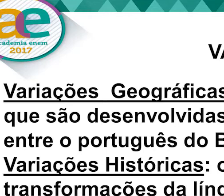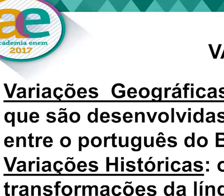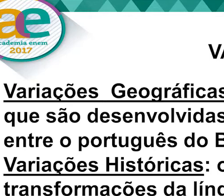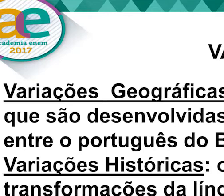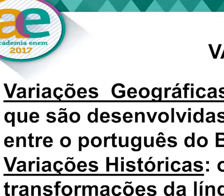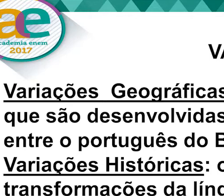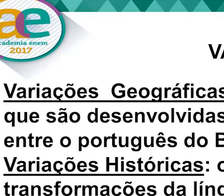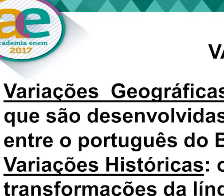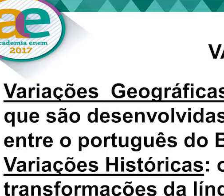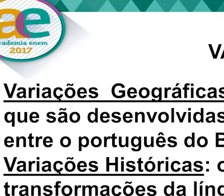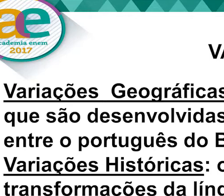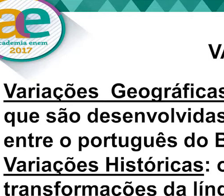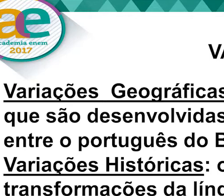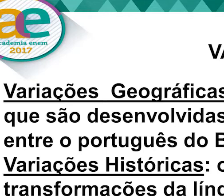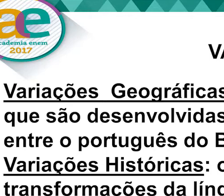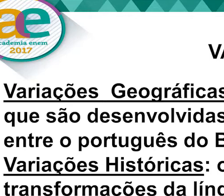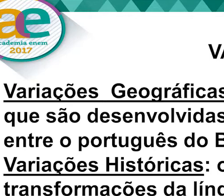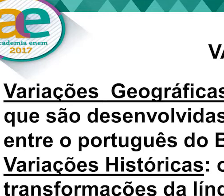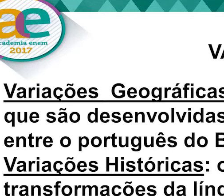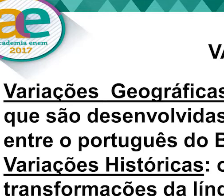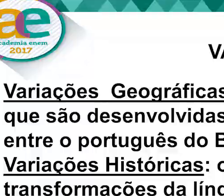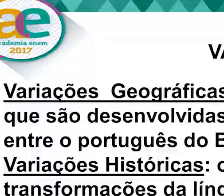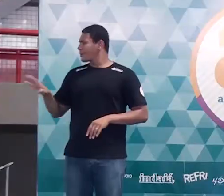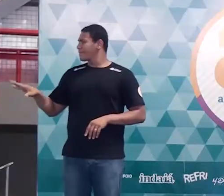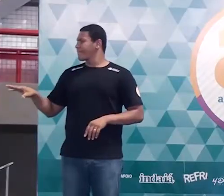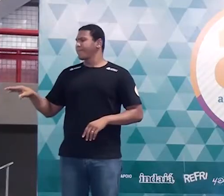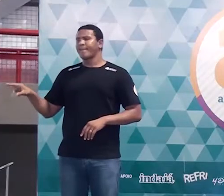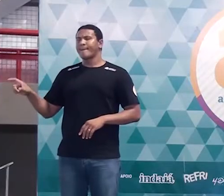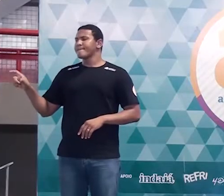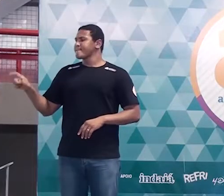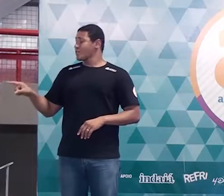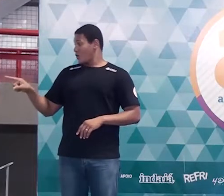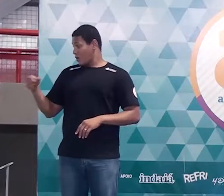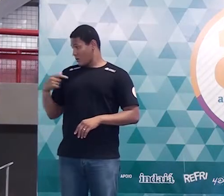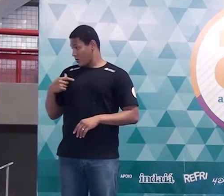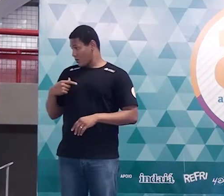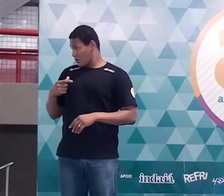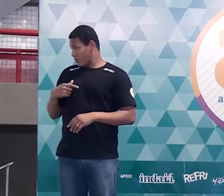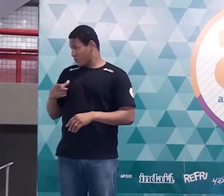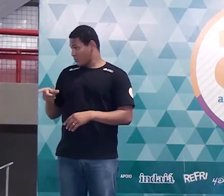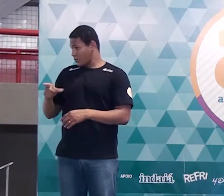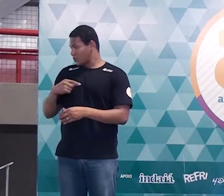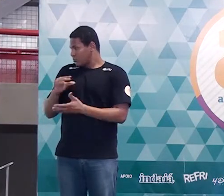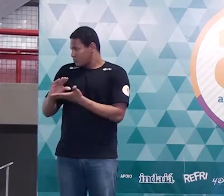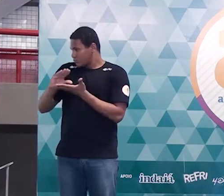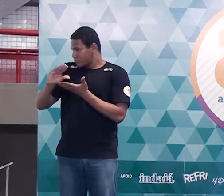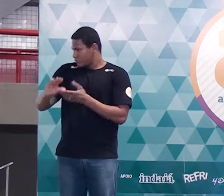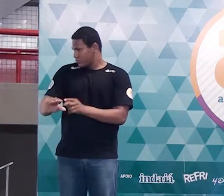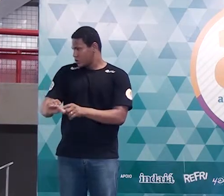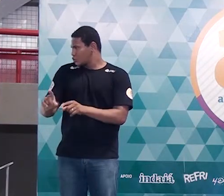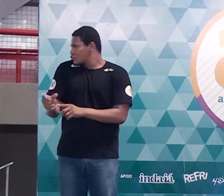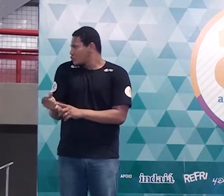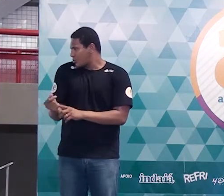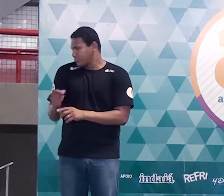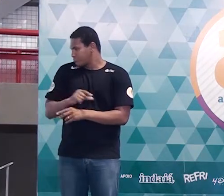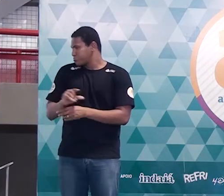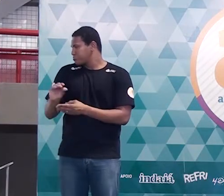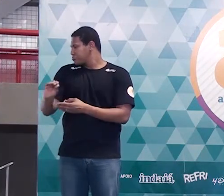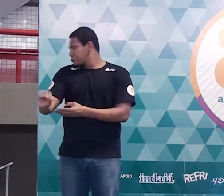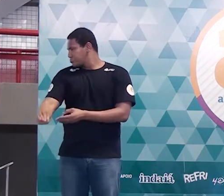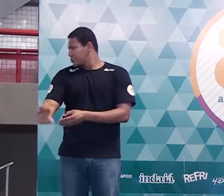sair, ela olha para a secretária e diz assim: eu estou deixando aqui uma verba para